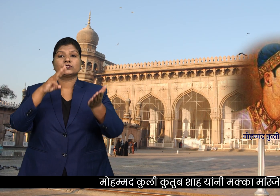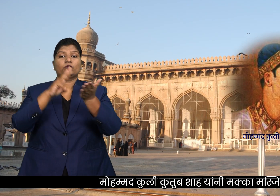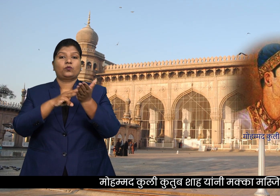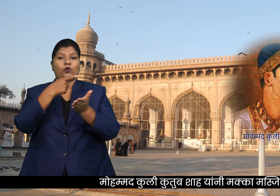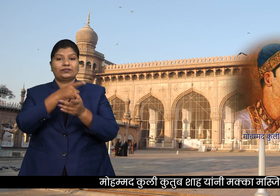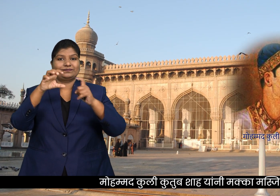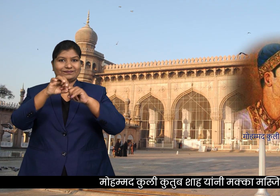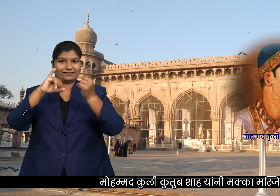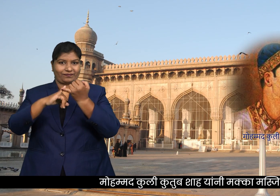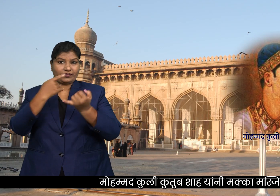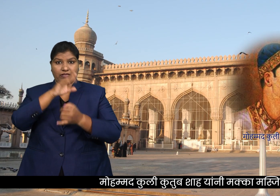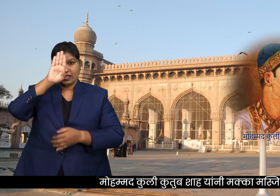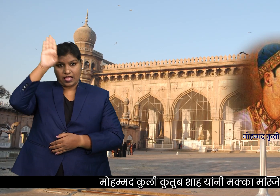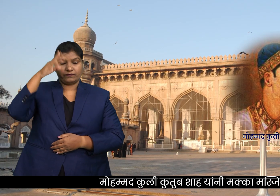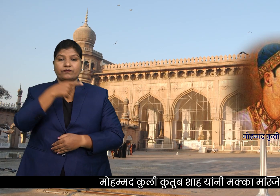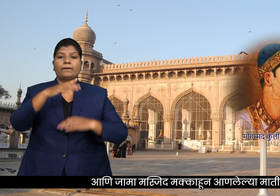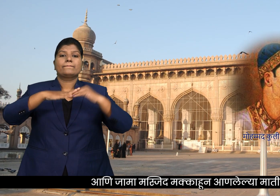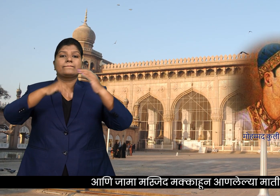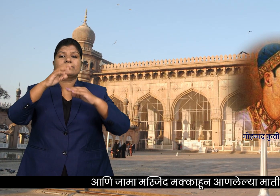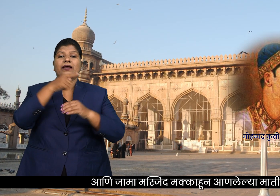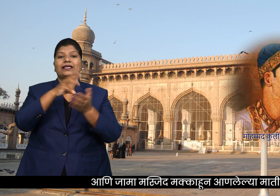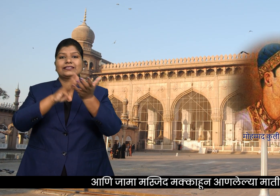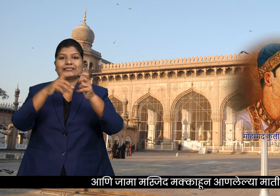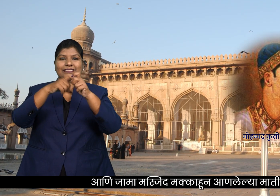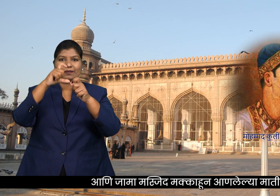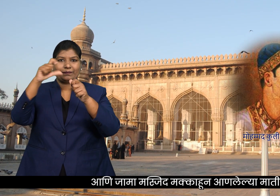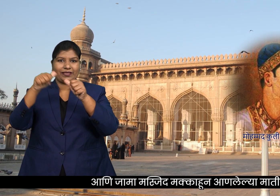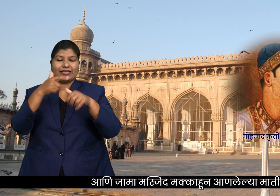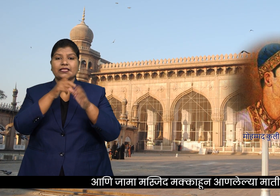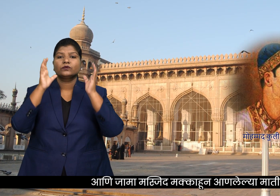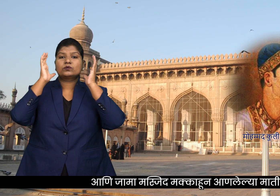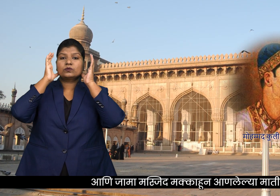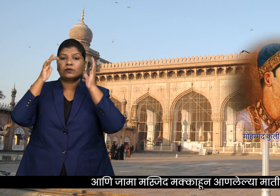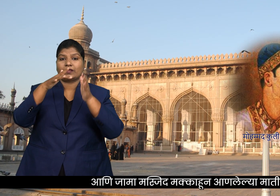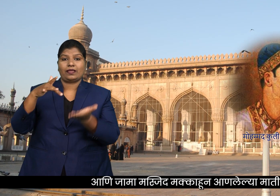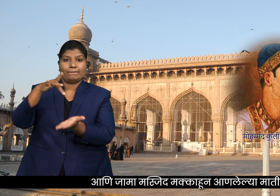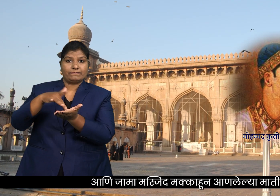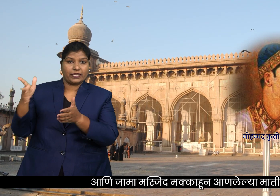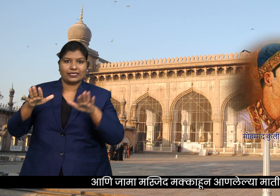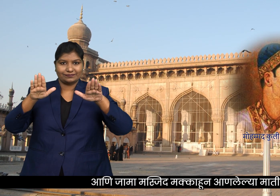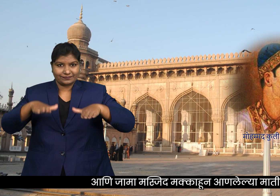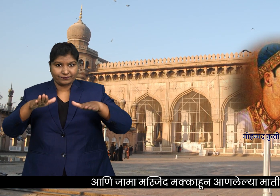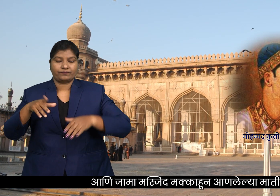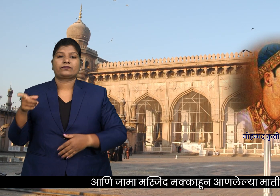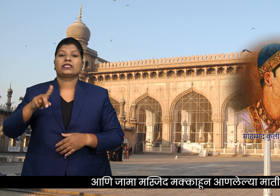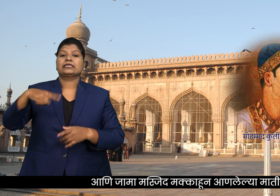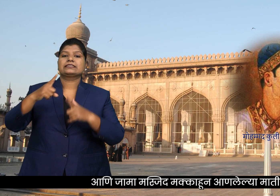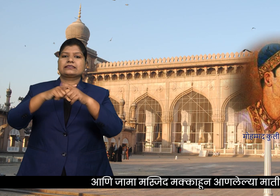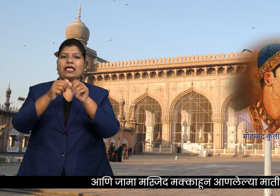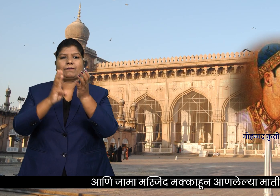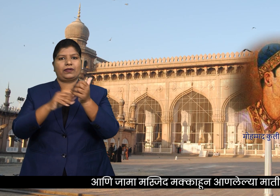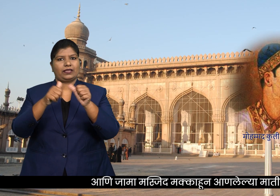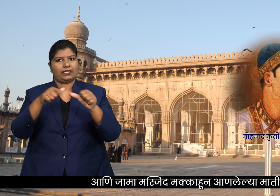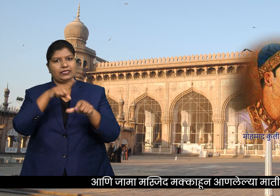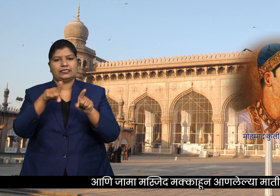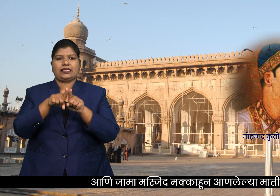मोहम्मद कुली कुतुब शाह यांनी मक्का मस्जिद आणि जामा मस्जिद मुखाहून आणलेल्या